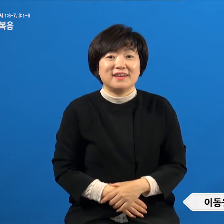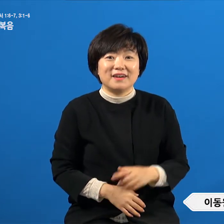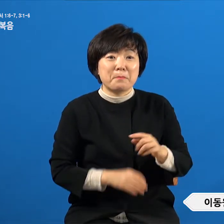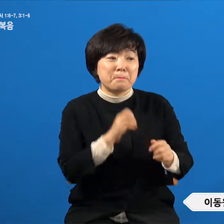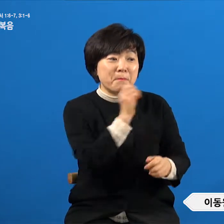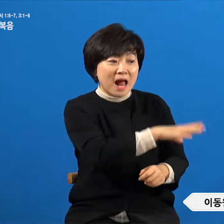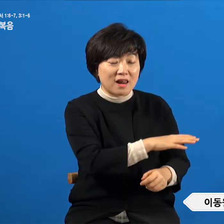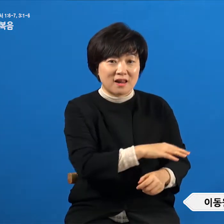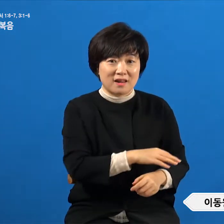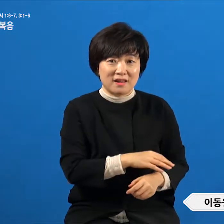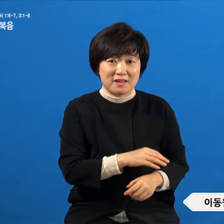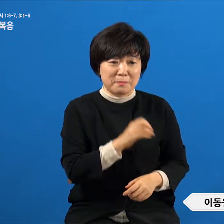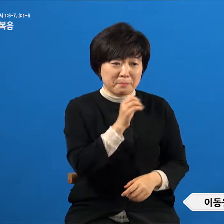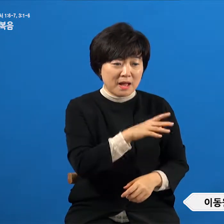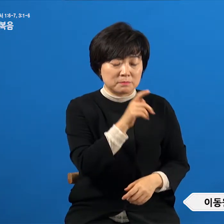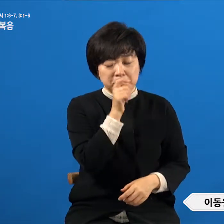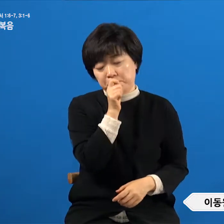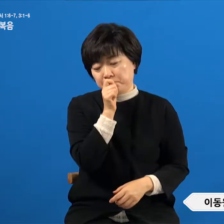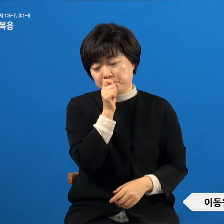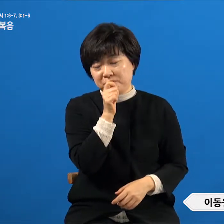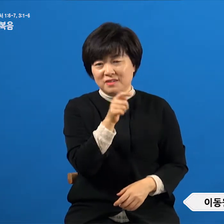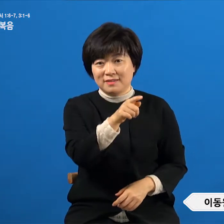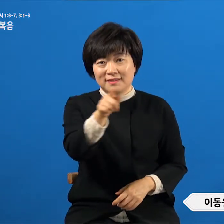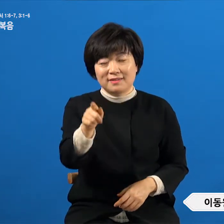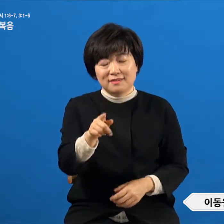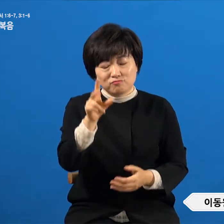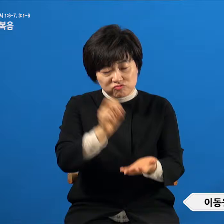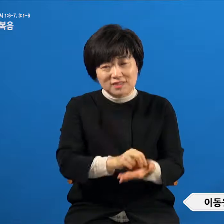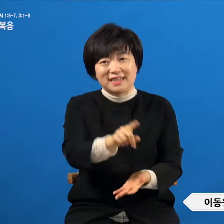이런 말을 아예 안 하는 인간들이 문제예요.